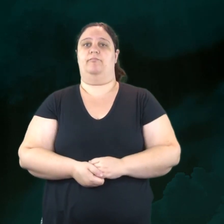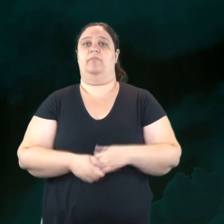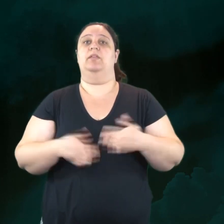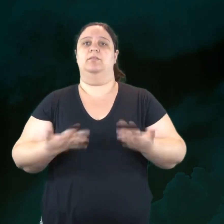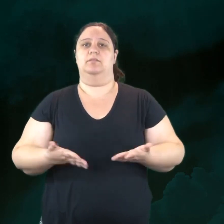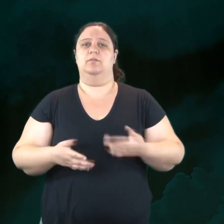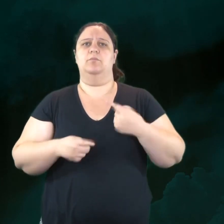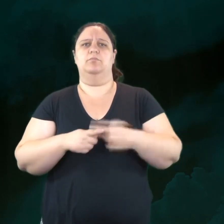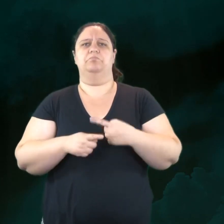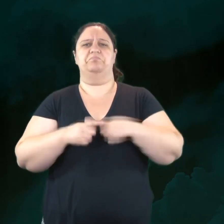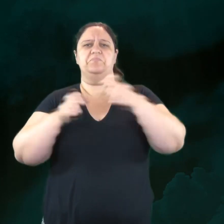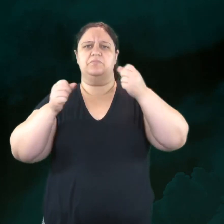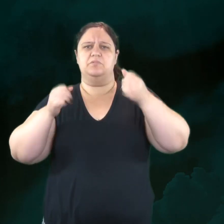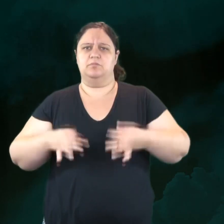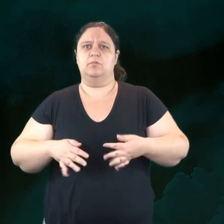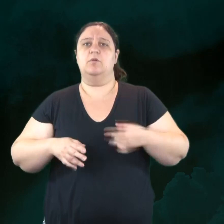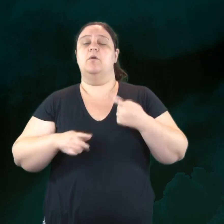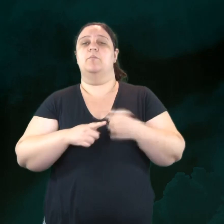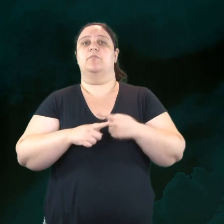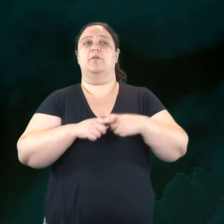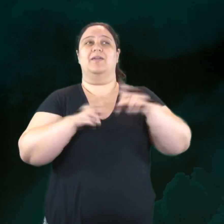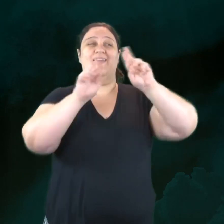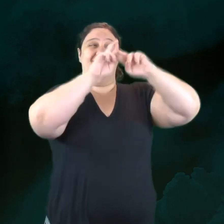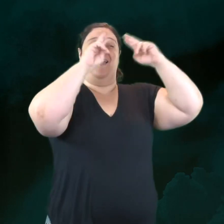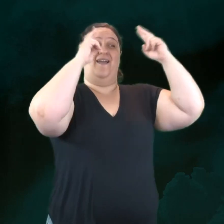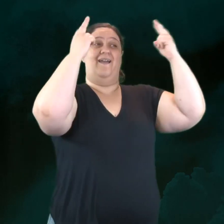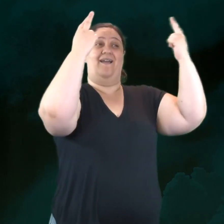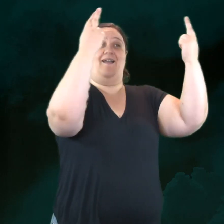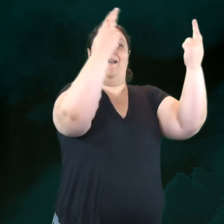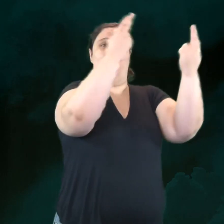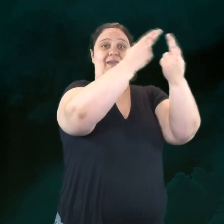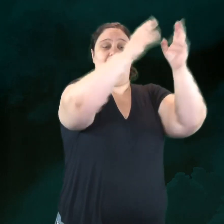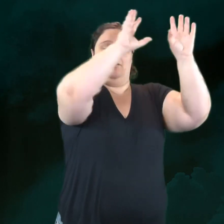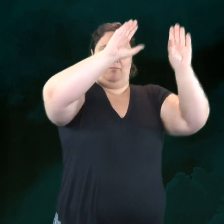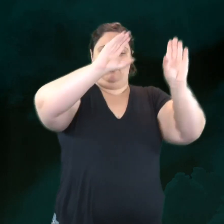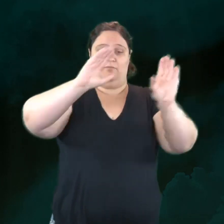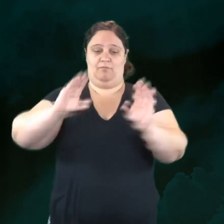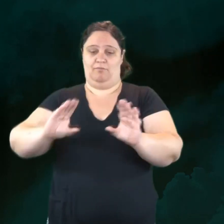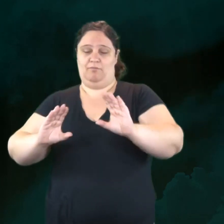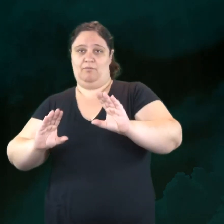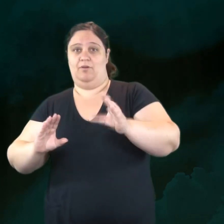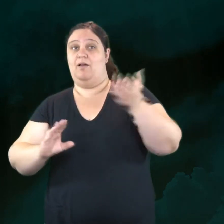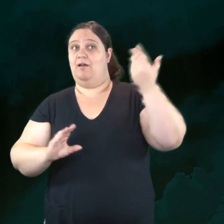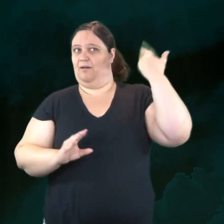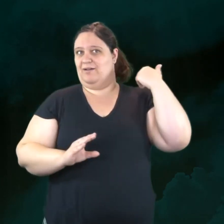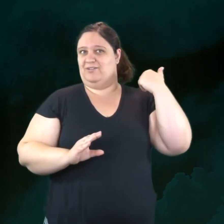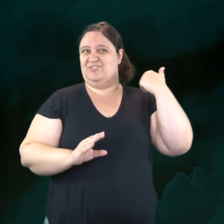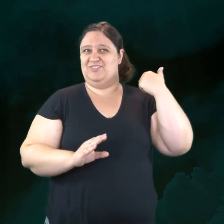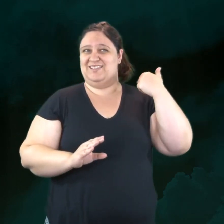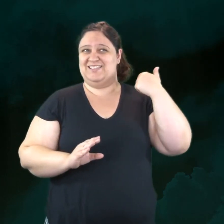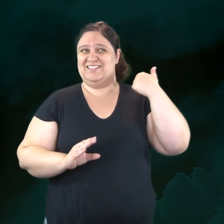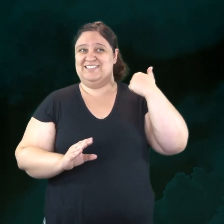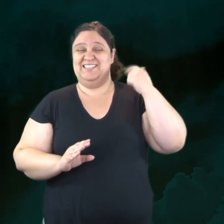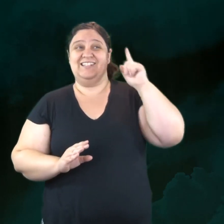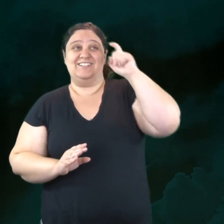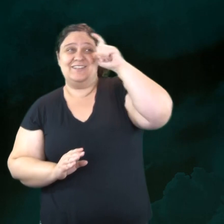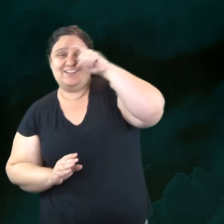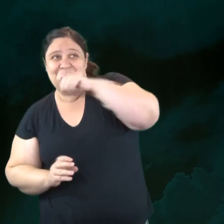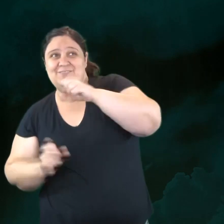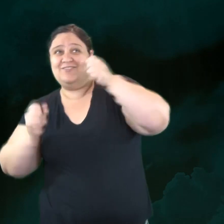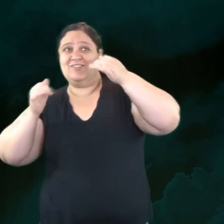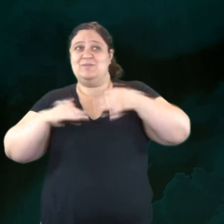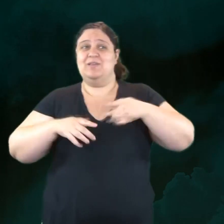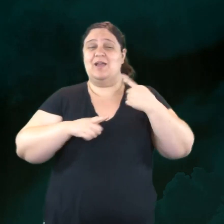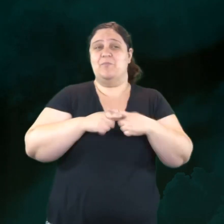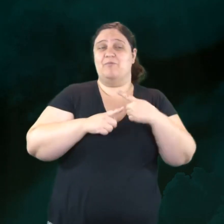do reino, do rei, era uma questão muito sensível na época, debaixo da dominação